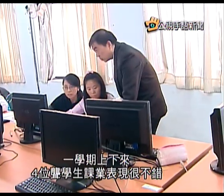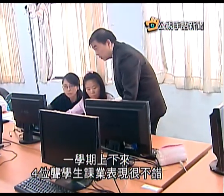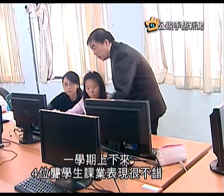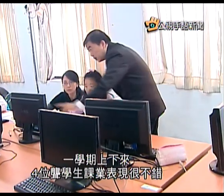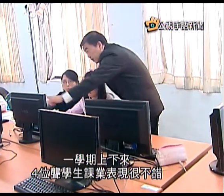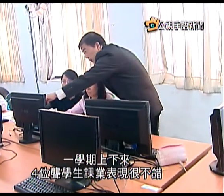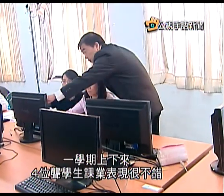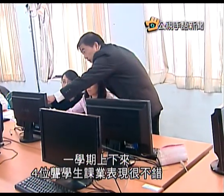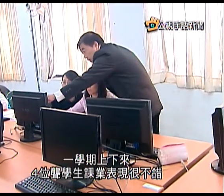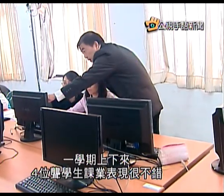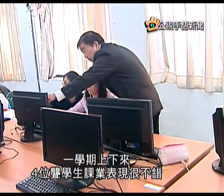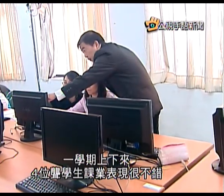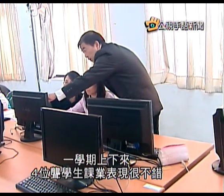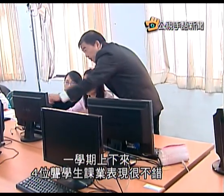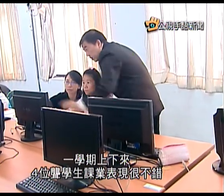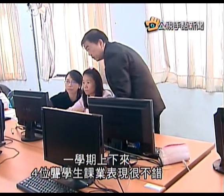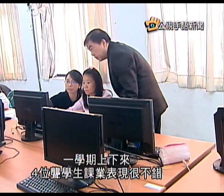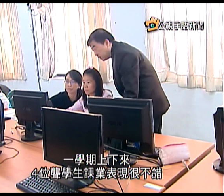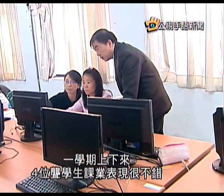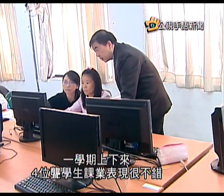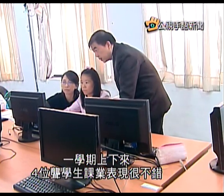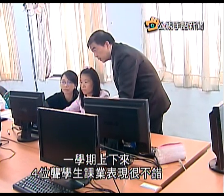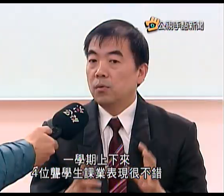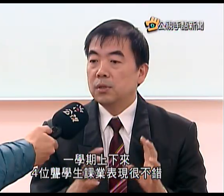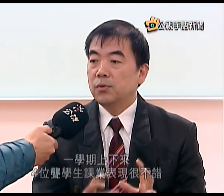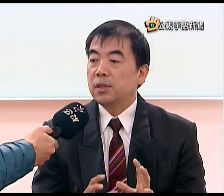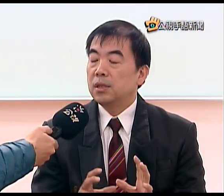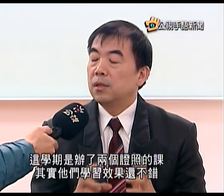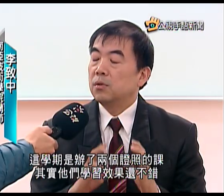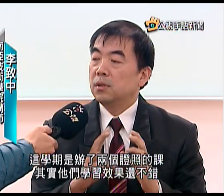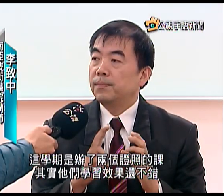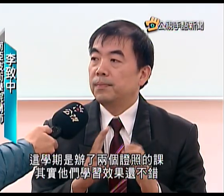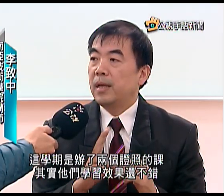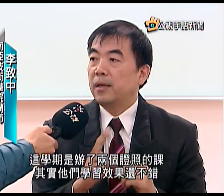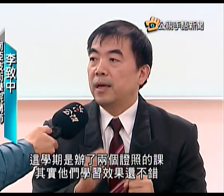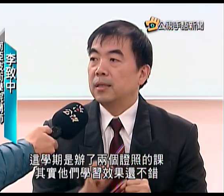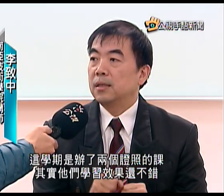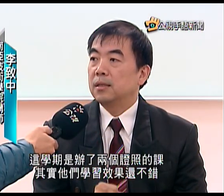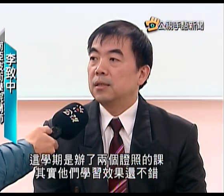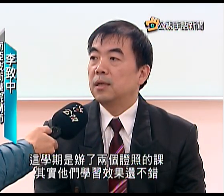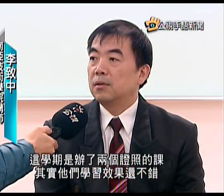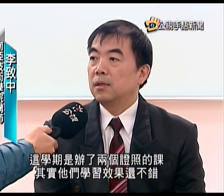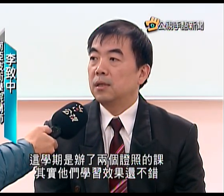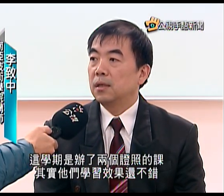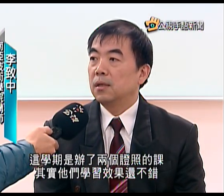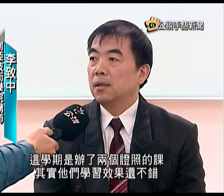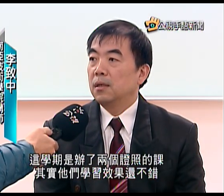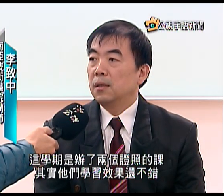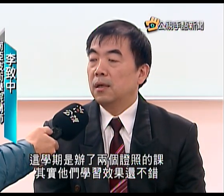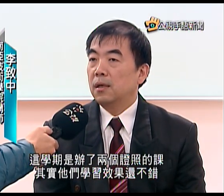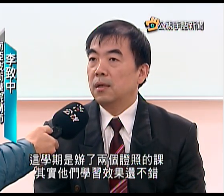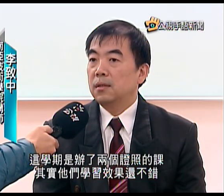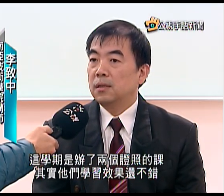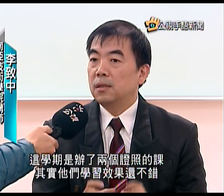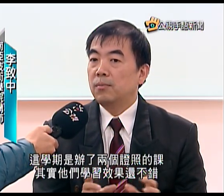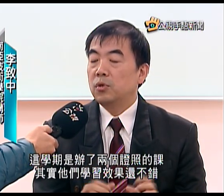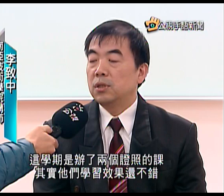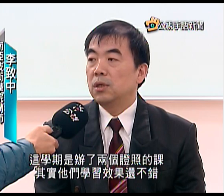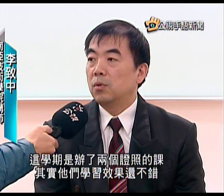上下来，四位聋学生课业表现很不错。 那我这学期呢，我就是办了两个证照的课，那其实他们学习效果也